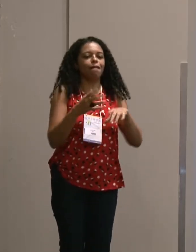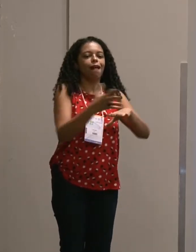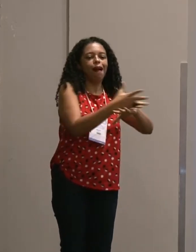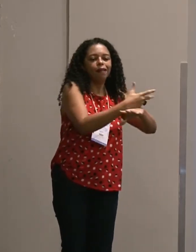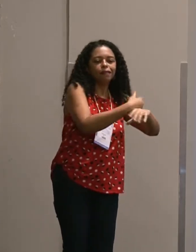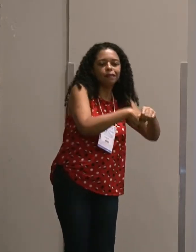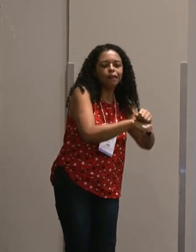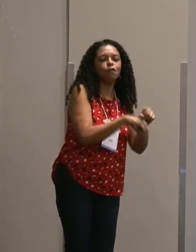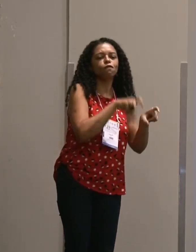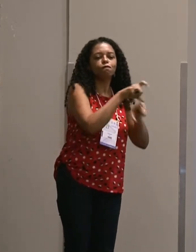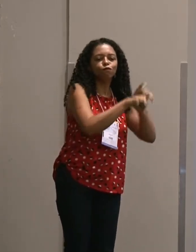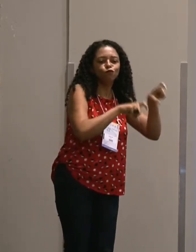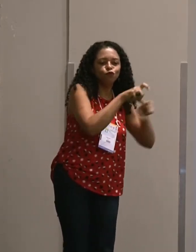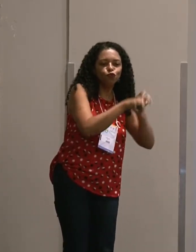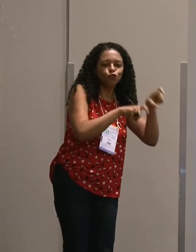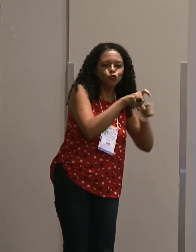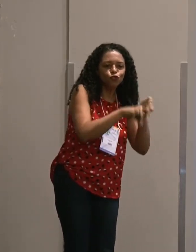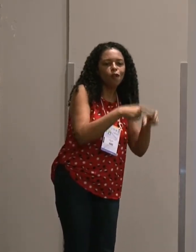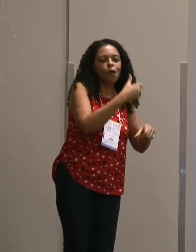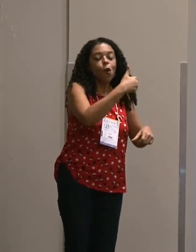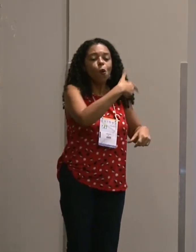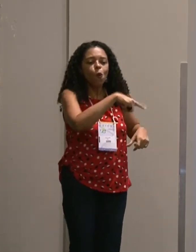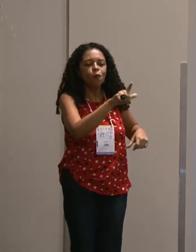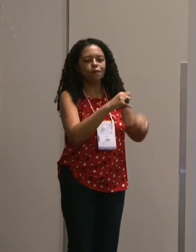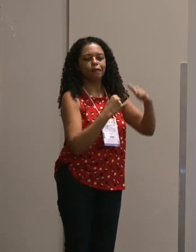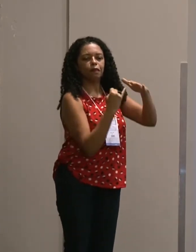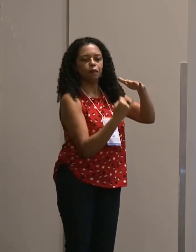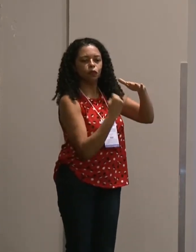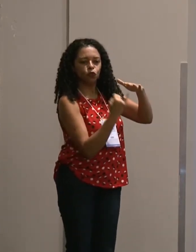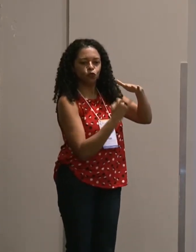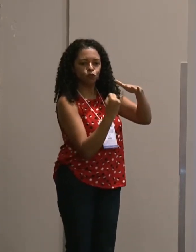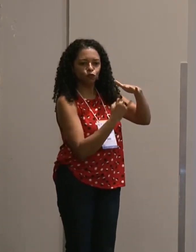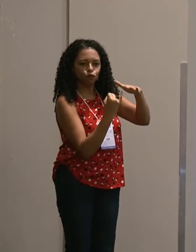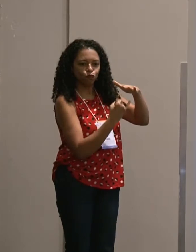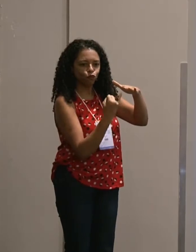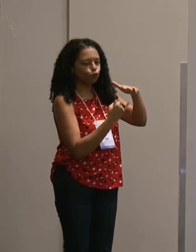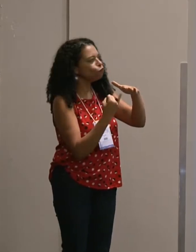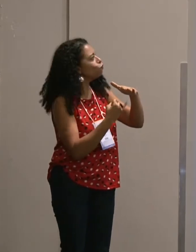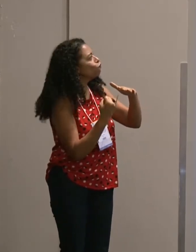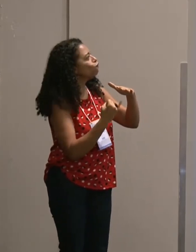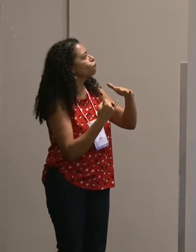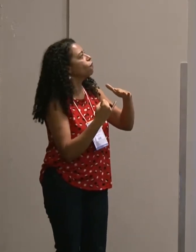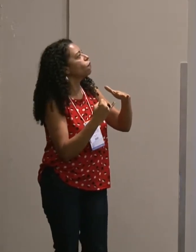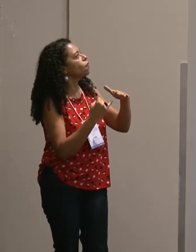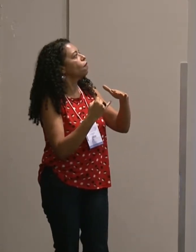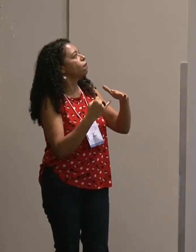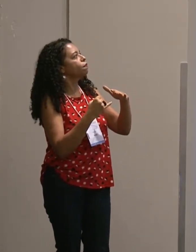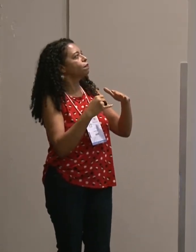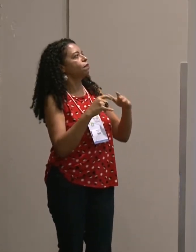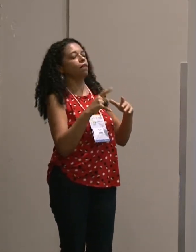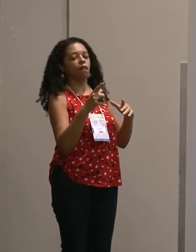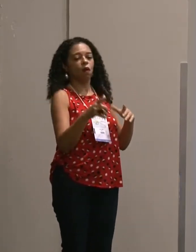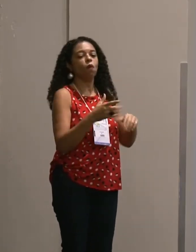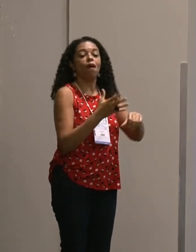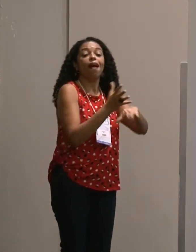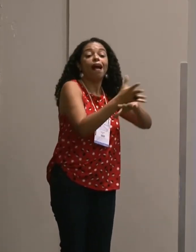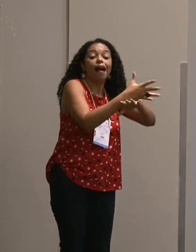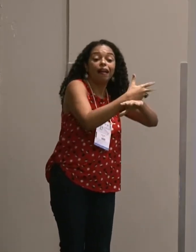e também no acervo de um levantamento bibliográfico do instituto, das